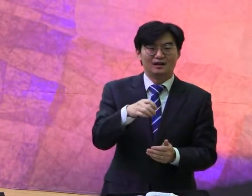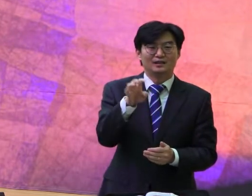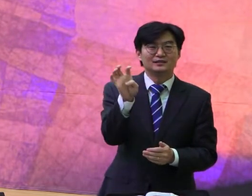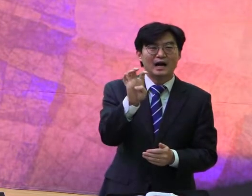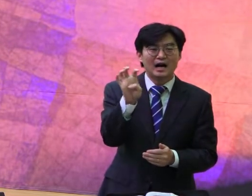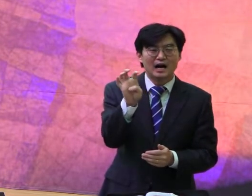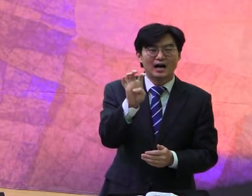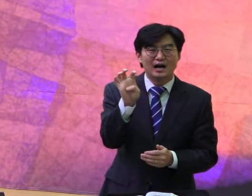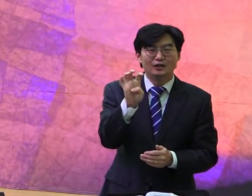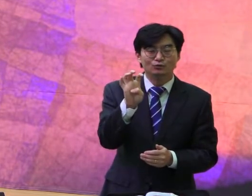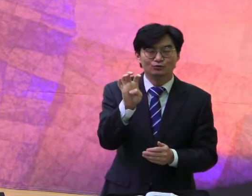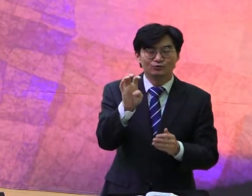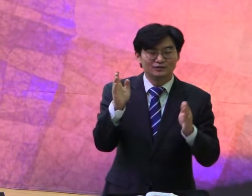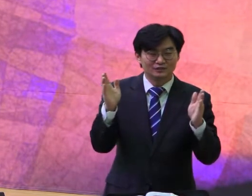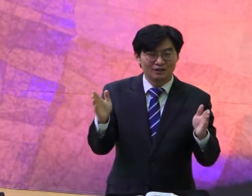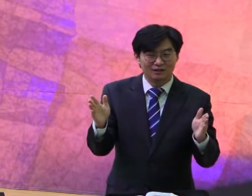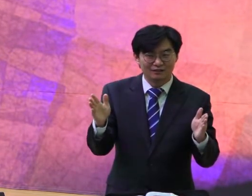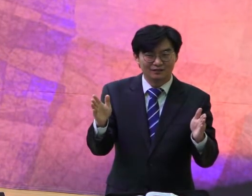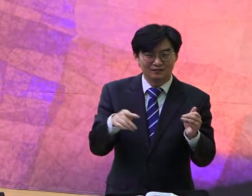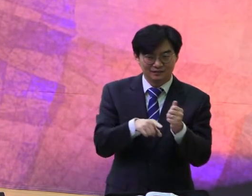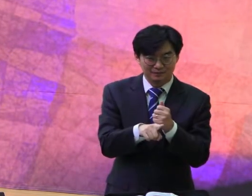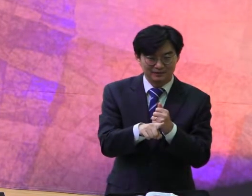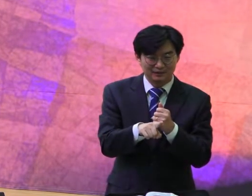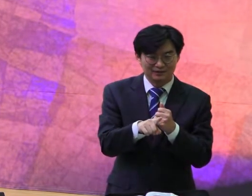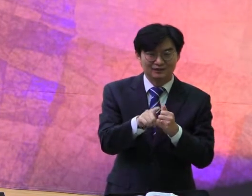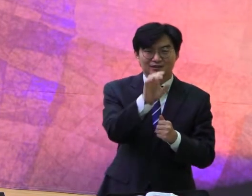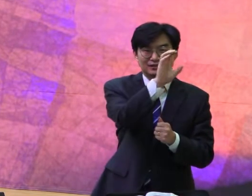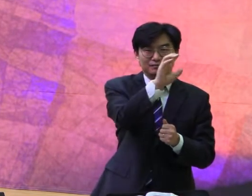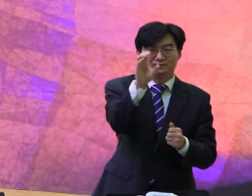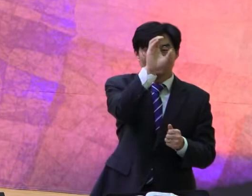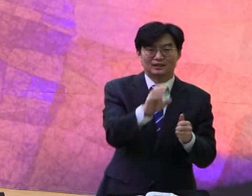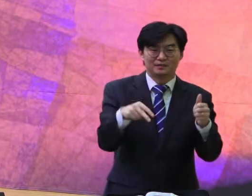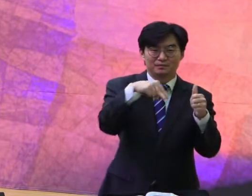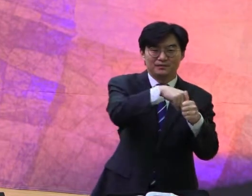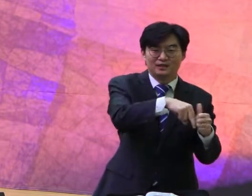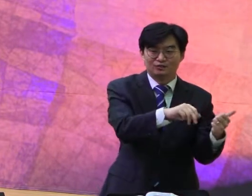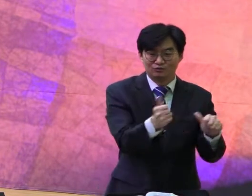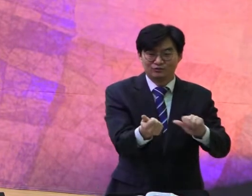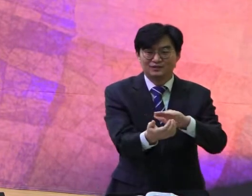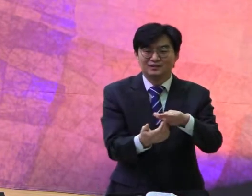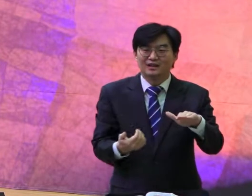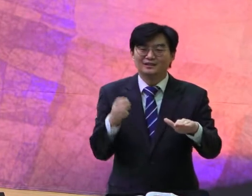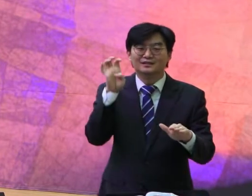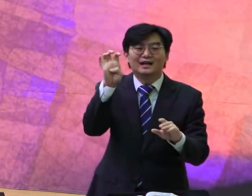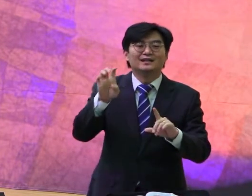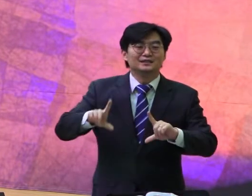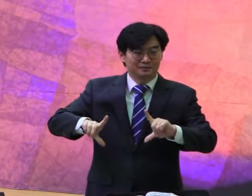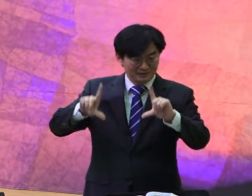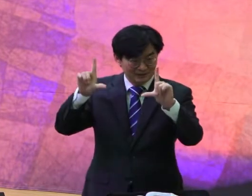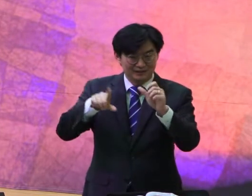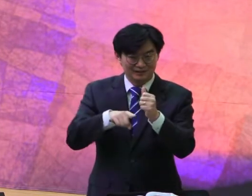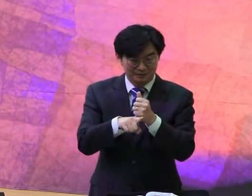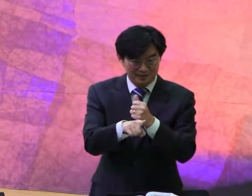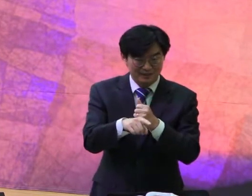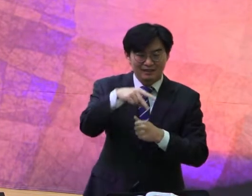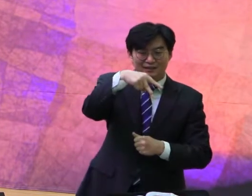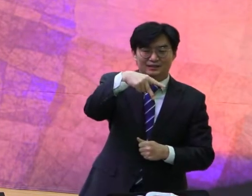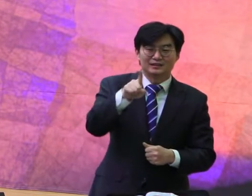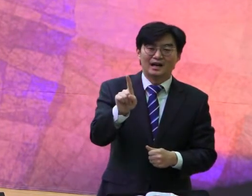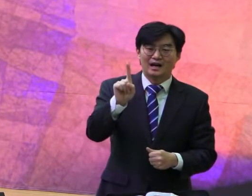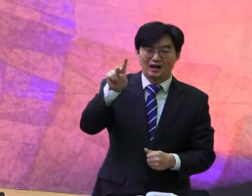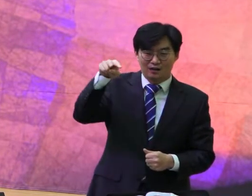있게 또 신앙이 더 깊어지는 시간 되기를 바랍니다. 사순절은 2000년 전에 예수님께서 우리를